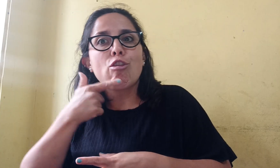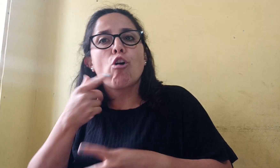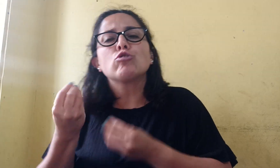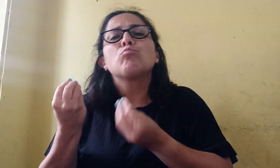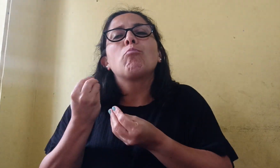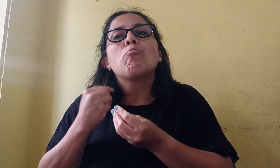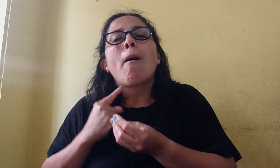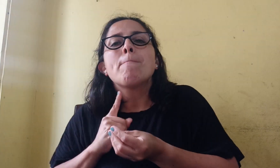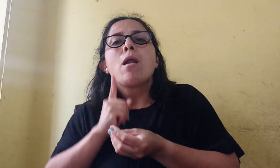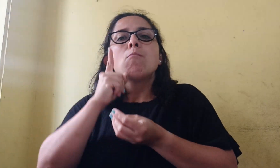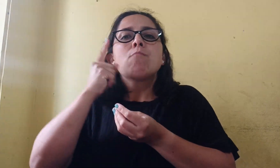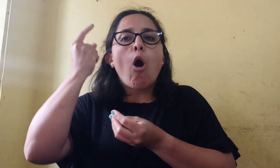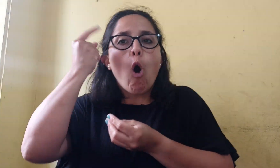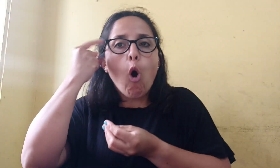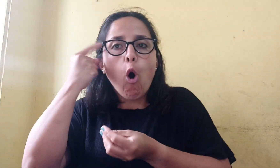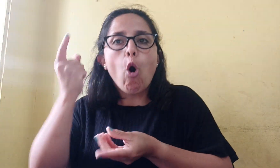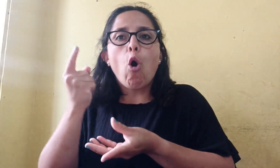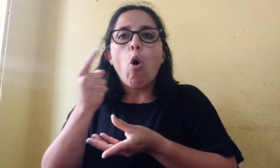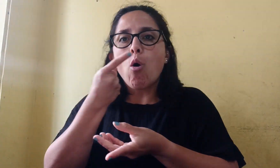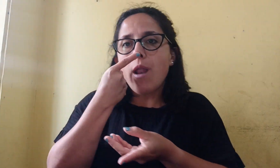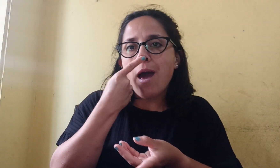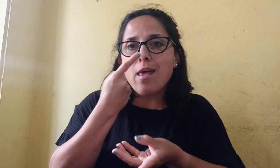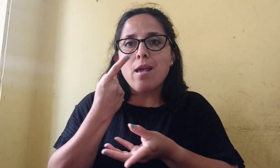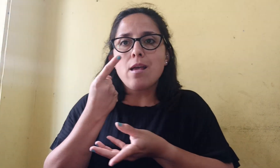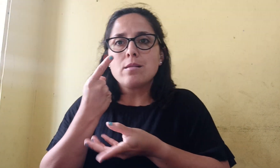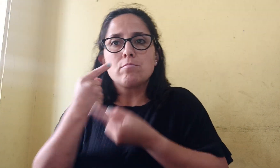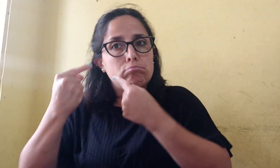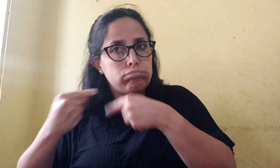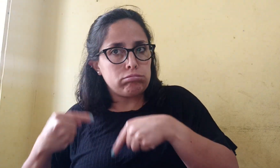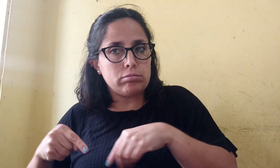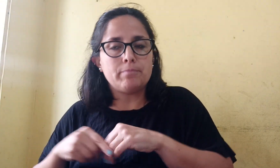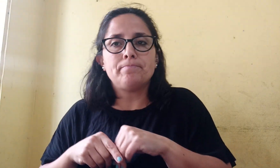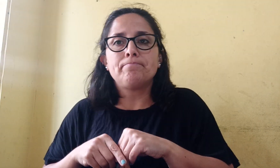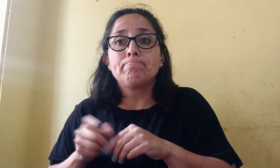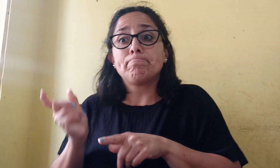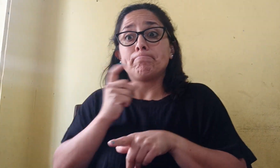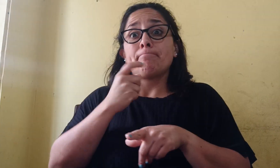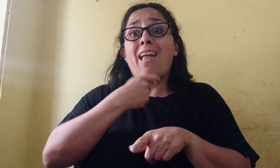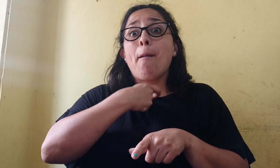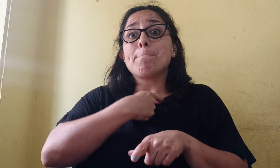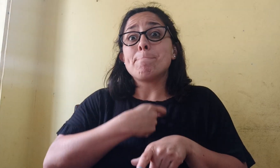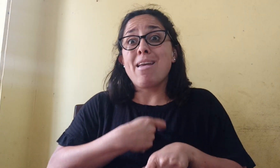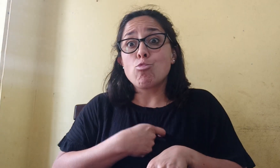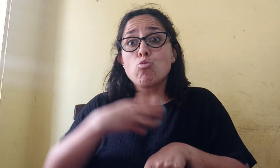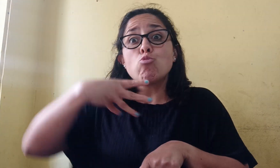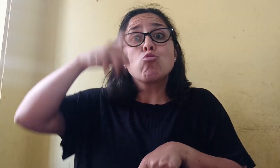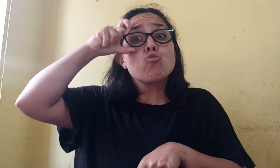la nariz, ¿sí? Bueno, después tenemos la médula espinal, que sería la continuación del